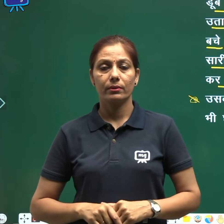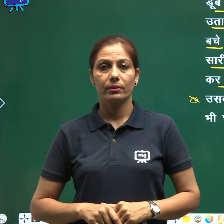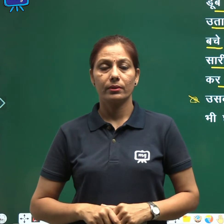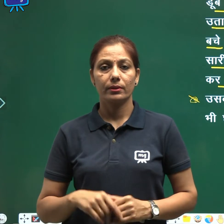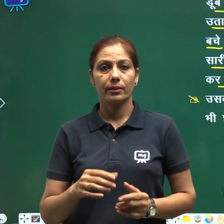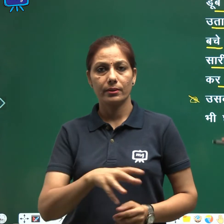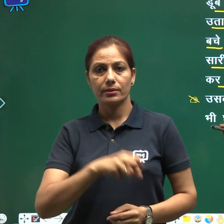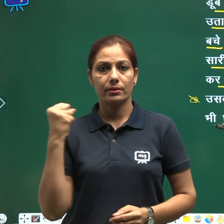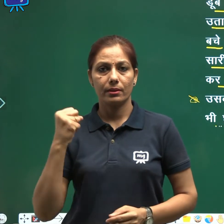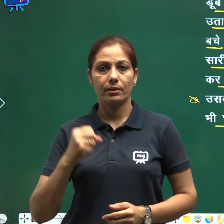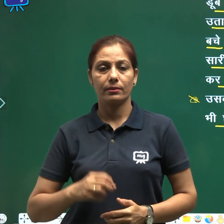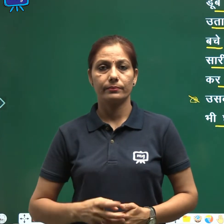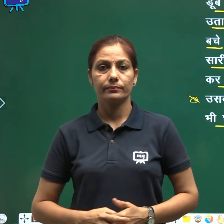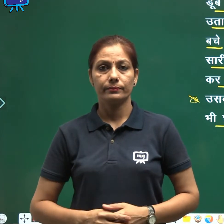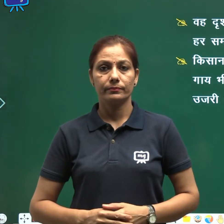छीन लिया।